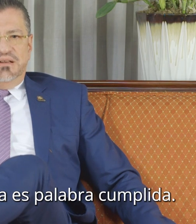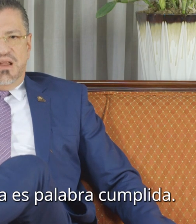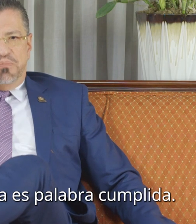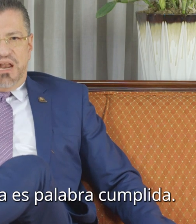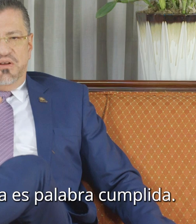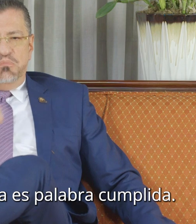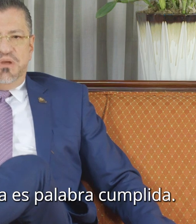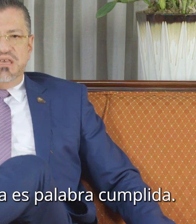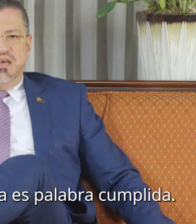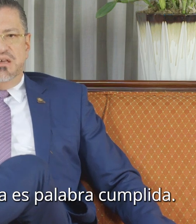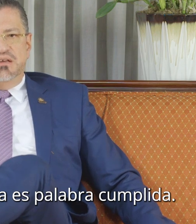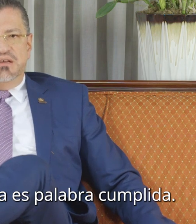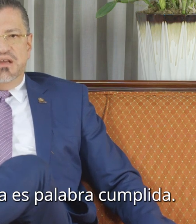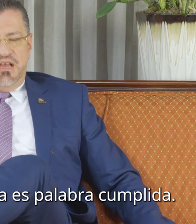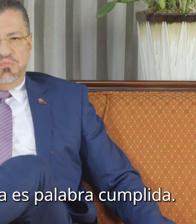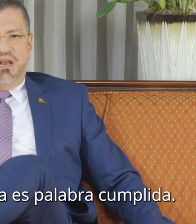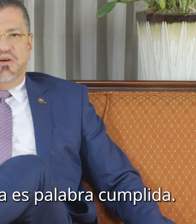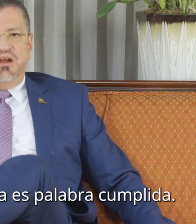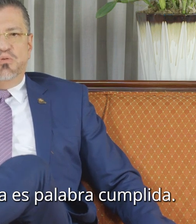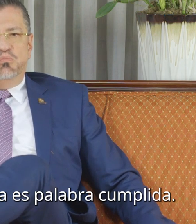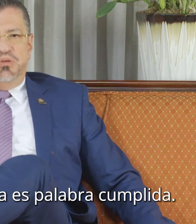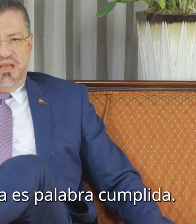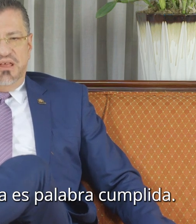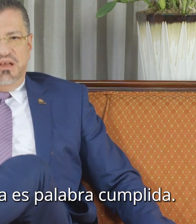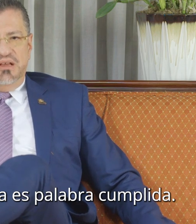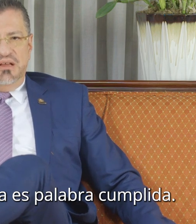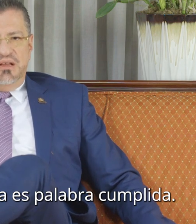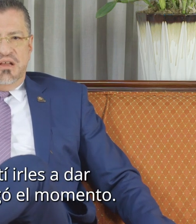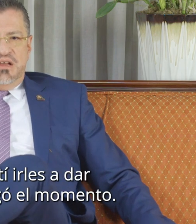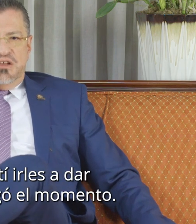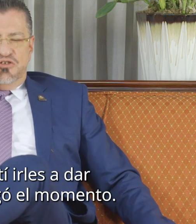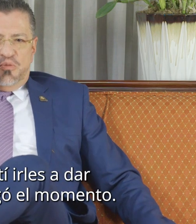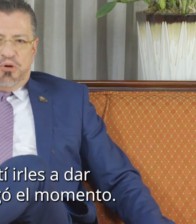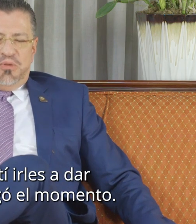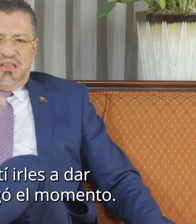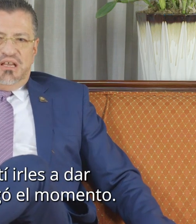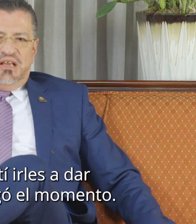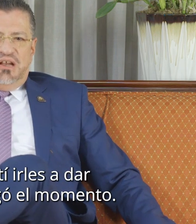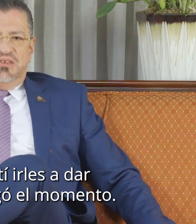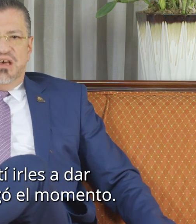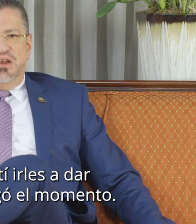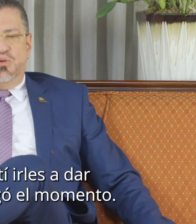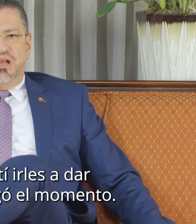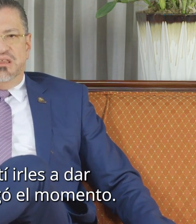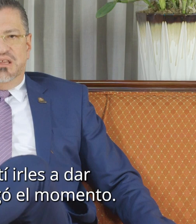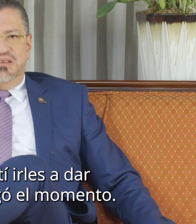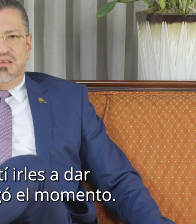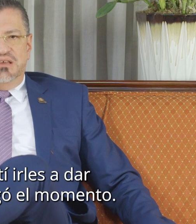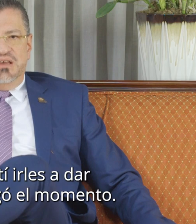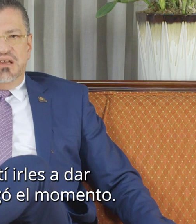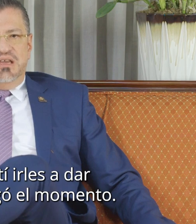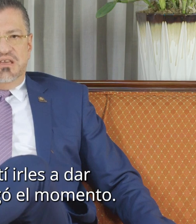Guanacaste, la palabra empeñada es palabra cumplida. Yo prometí irles a dar